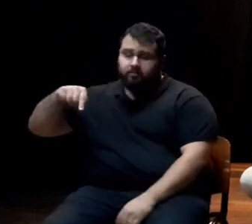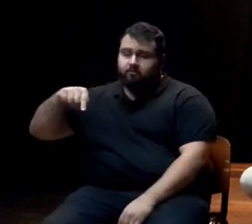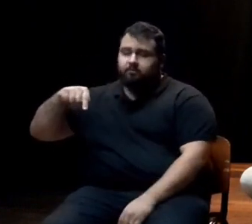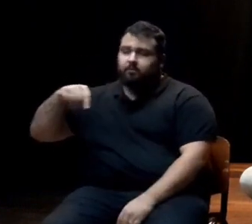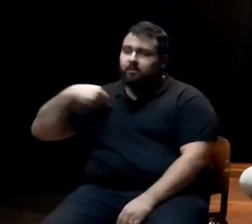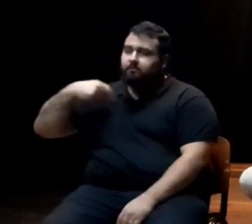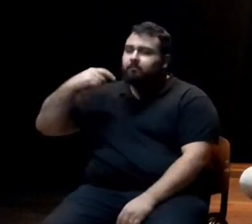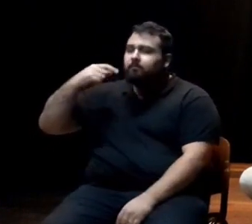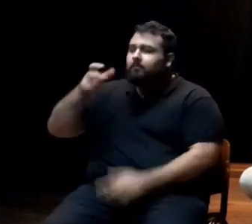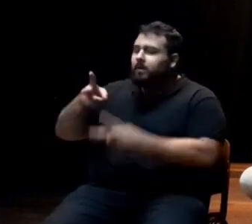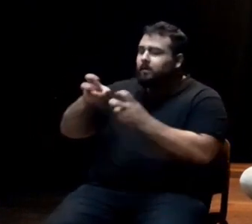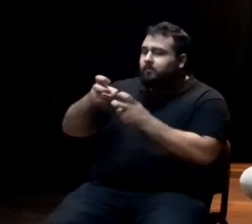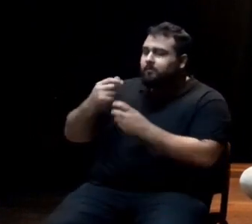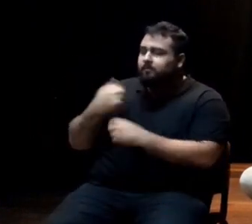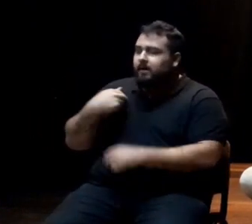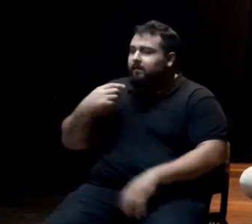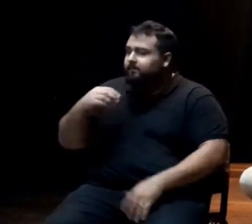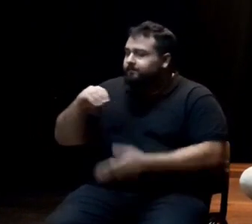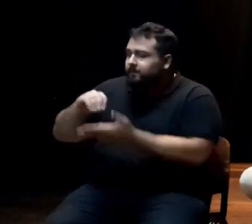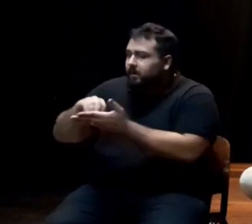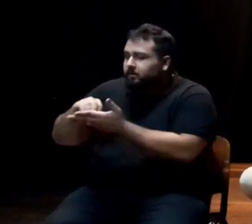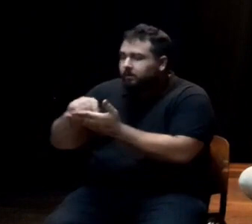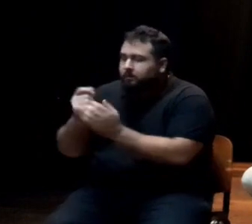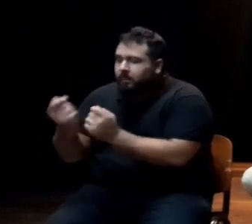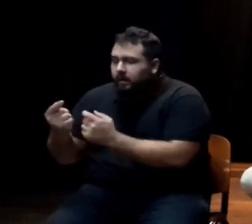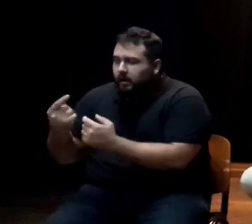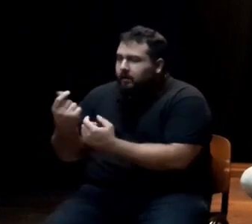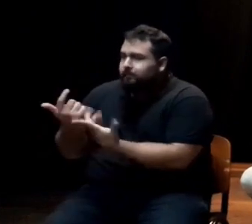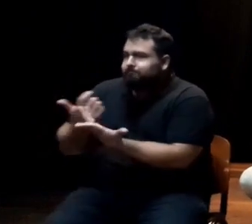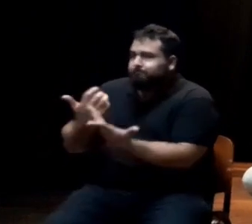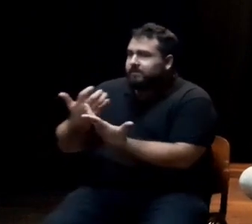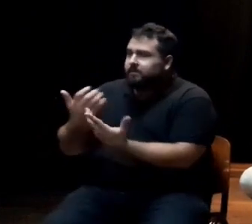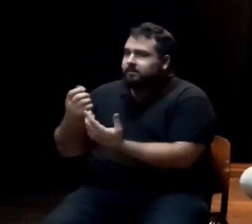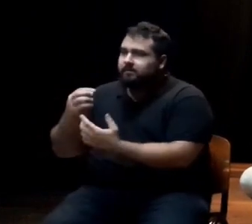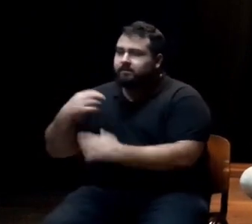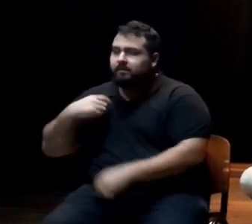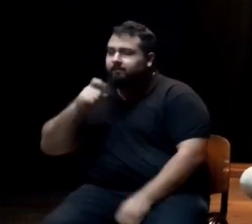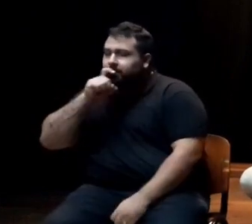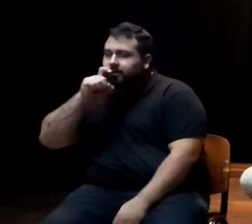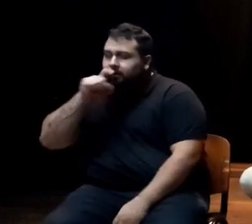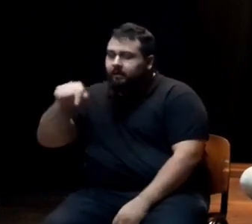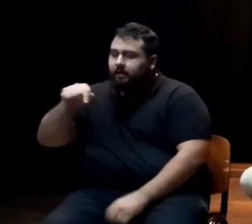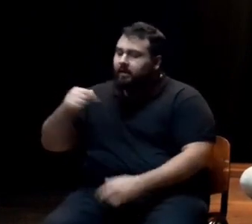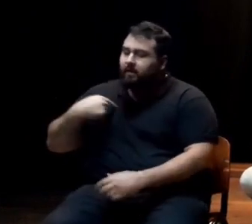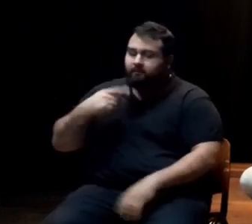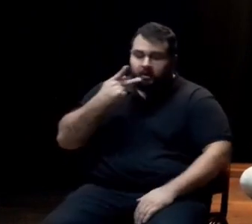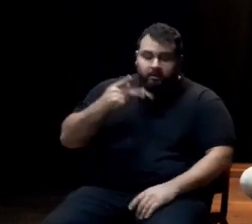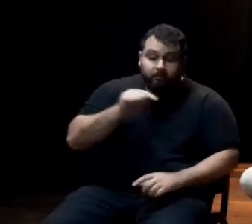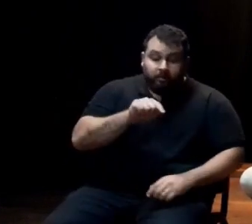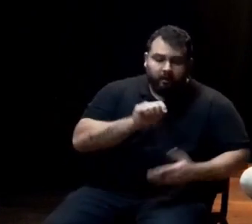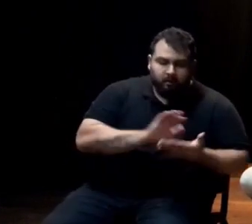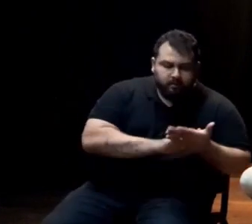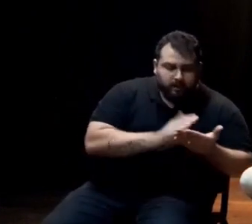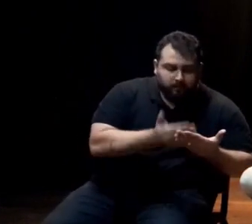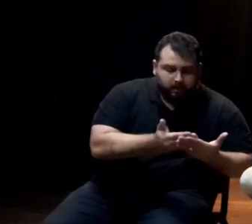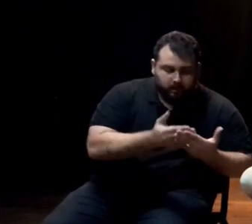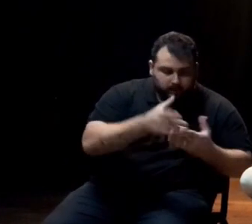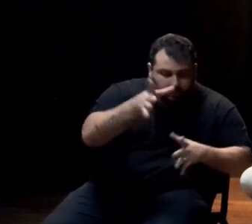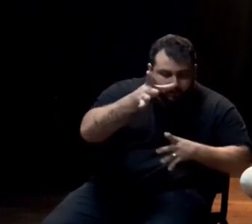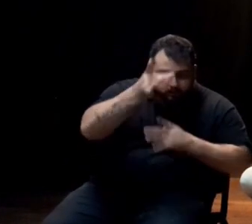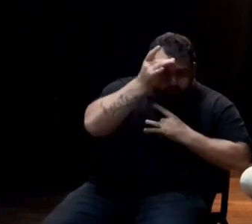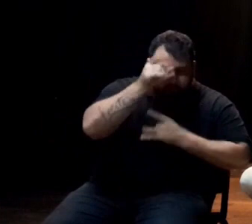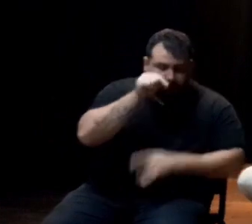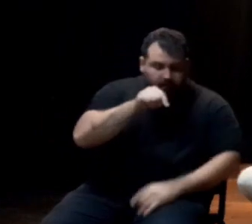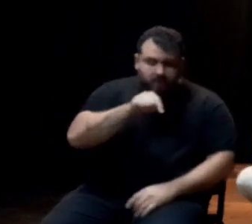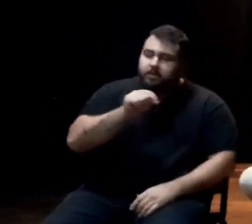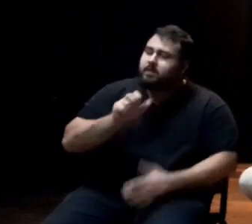no ato de traduzir. E quando há uma outra pessoa que diz, eu interpreto, é impressionante, assim, porque aquela tradução